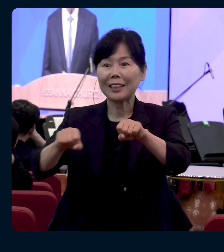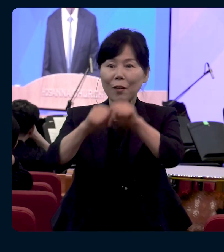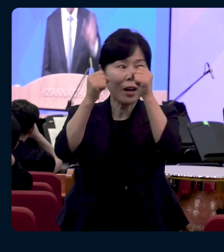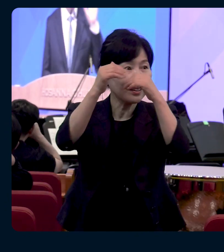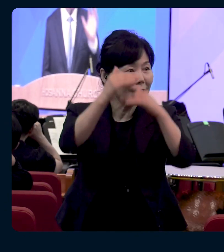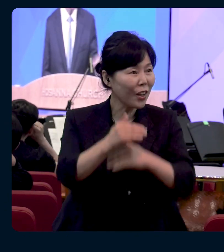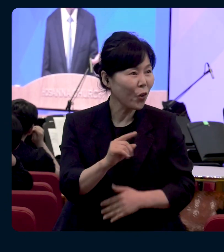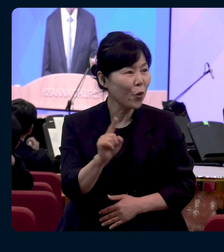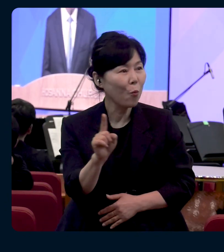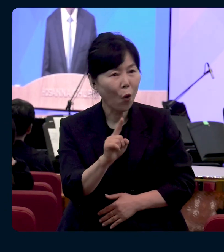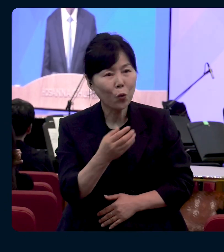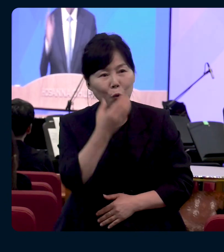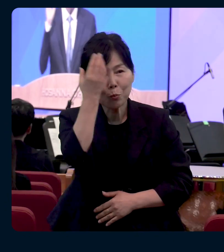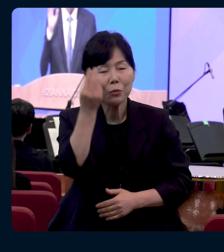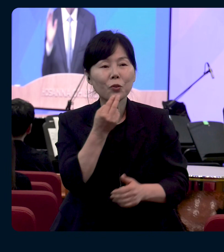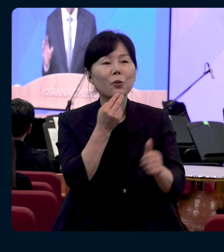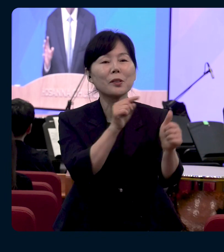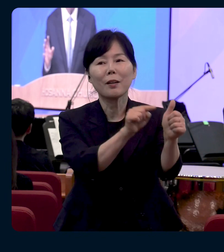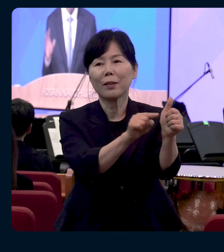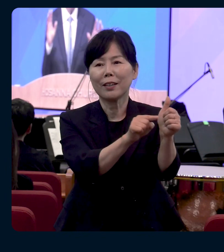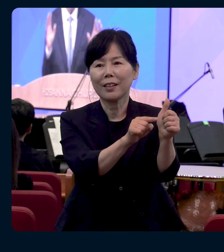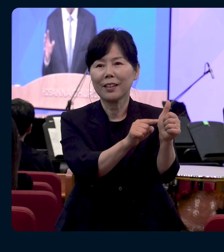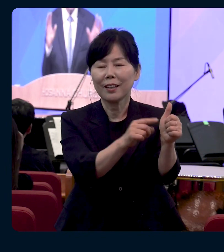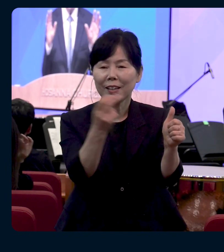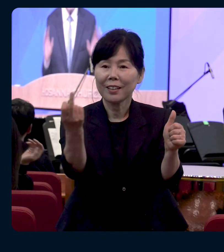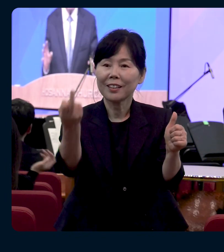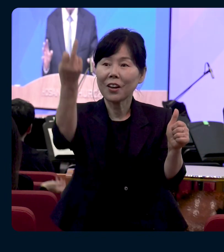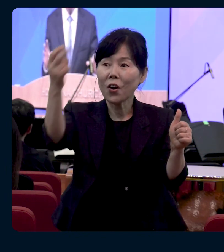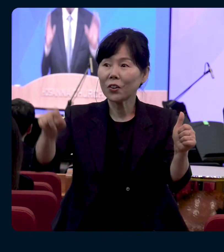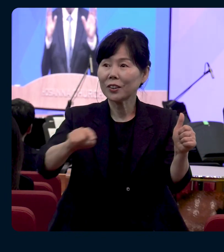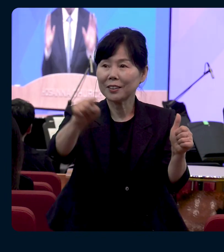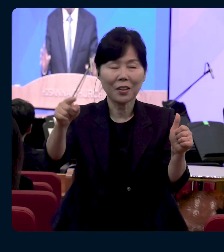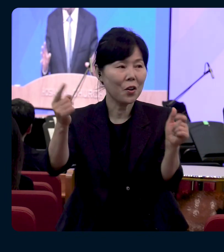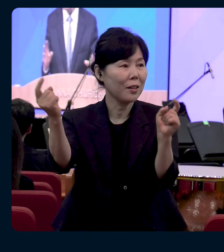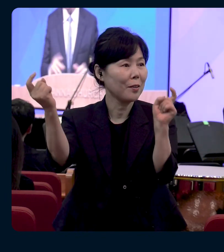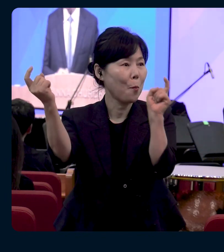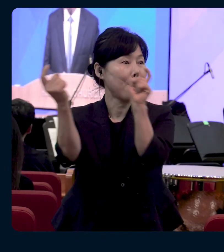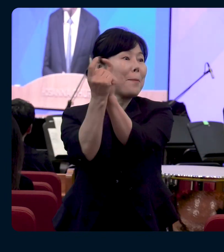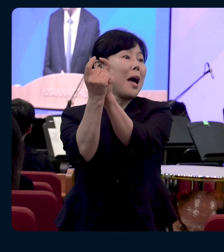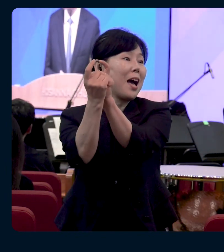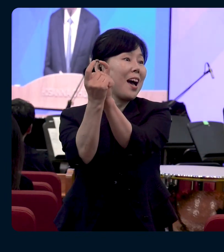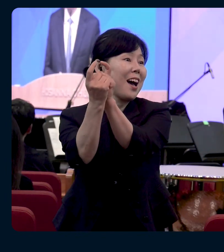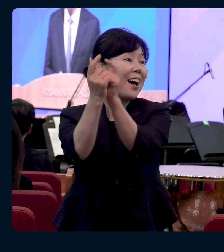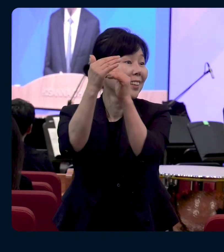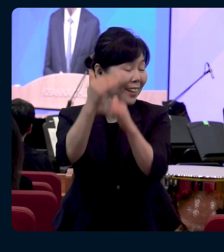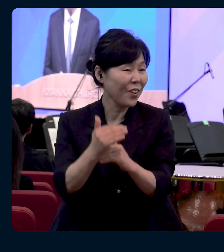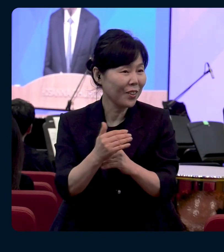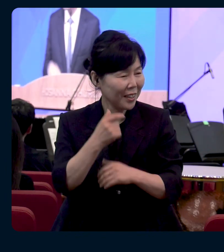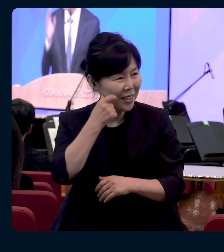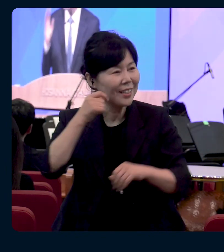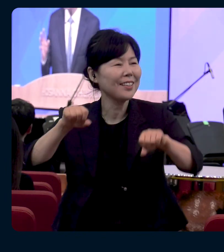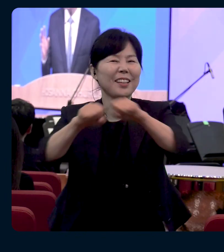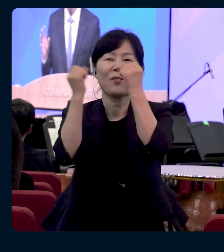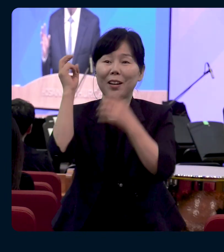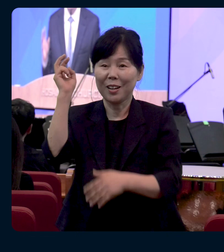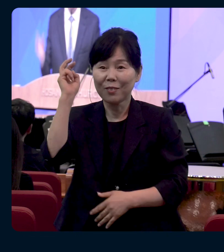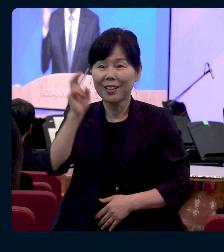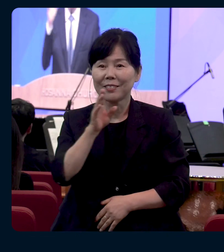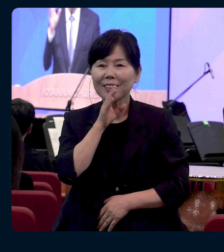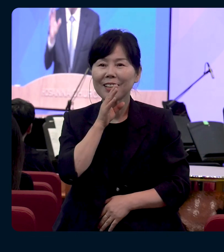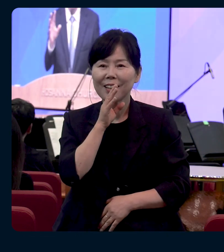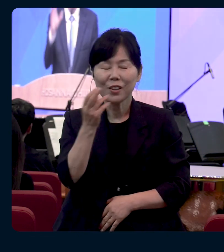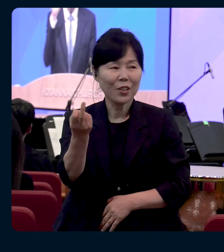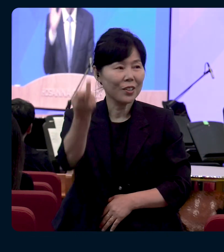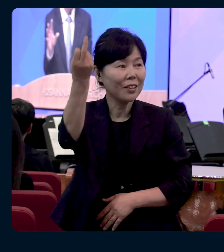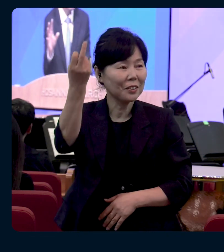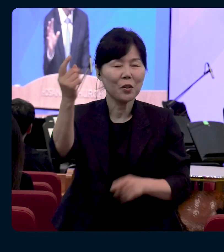바로 요셉이 그 형들을 다시 만나는 그 장면일 것이다. 요셉이 다시 그